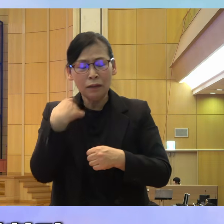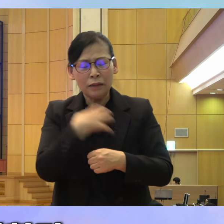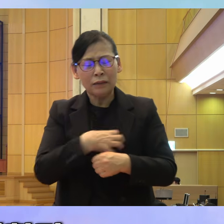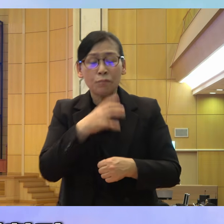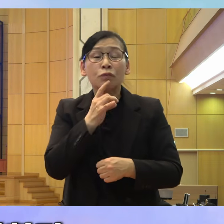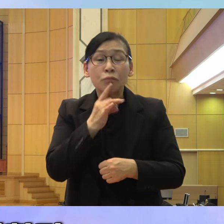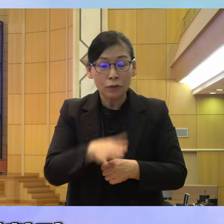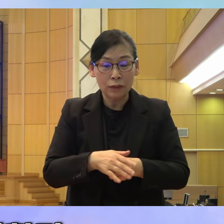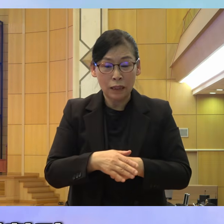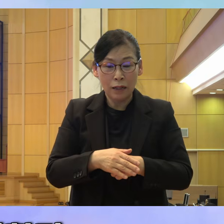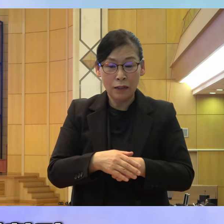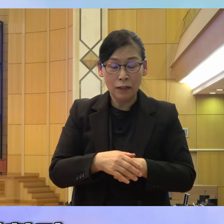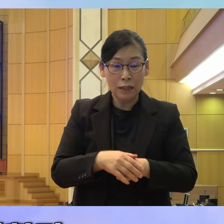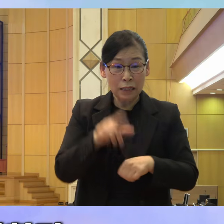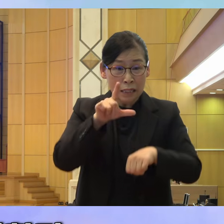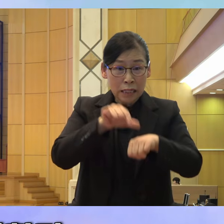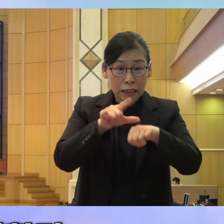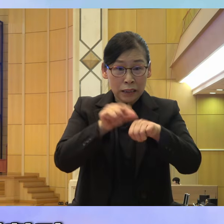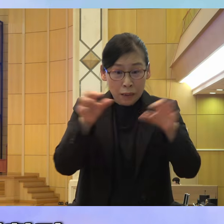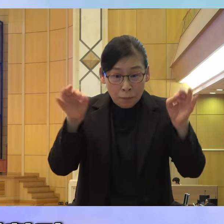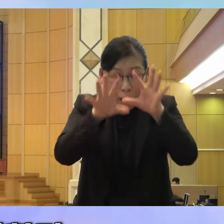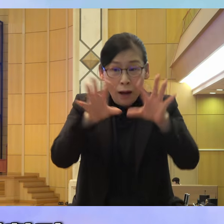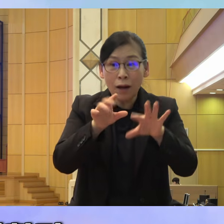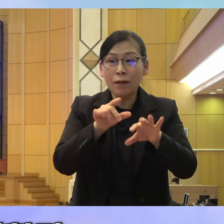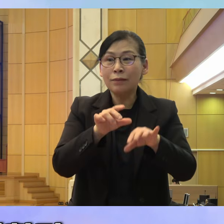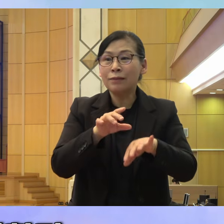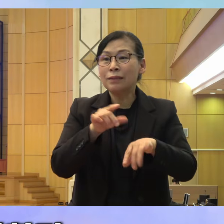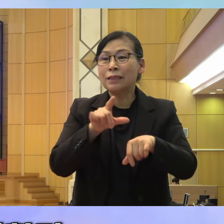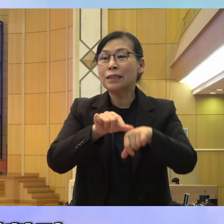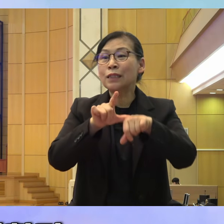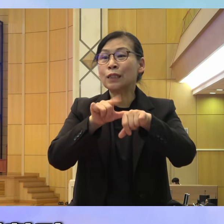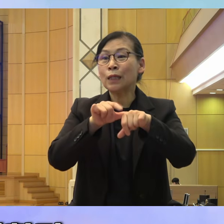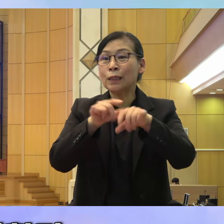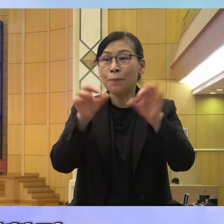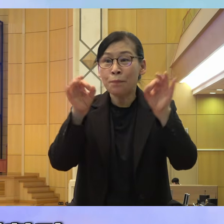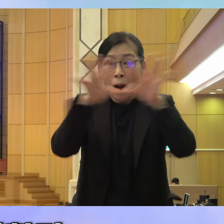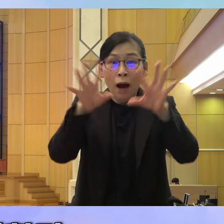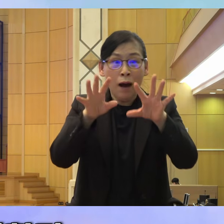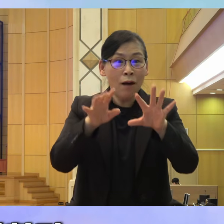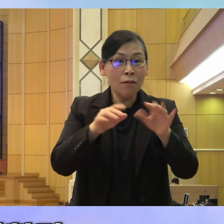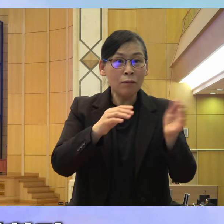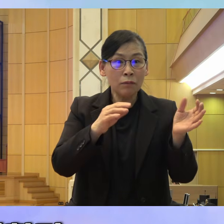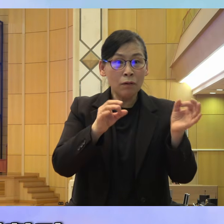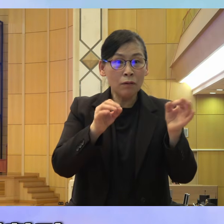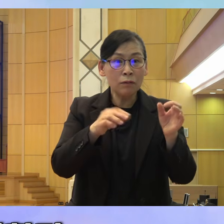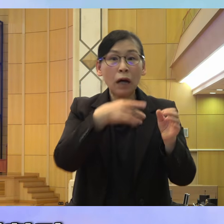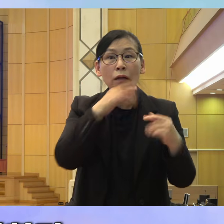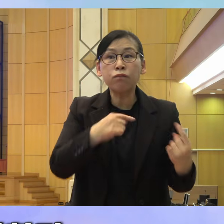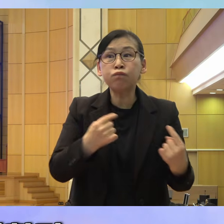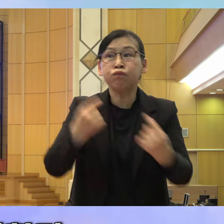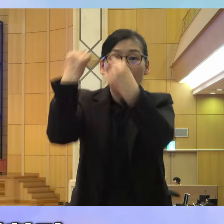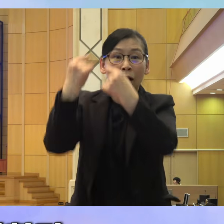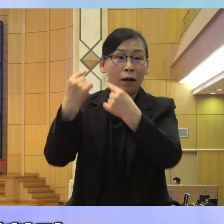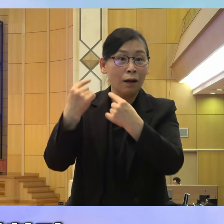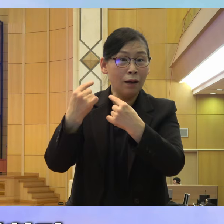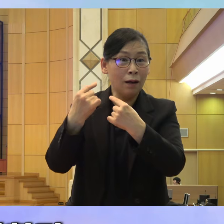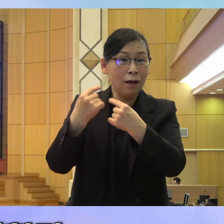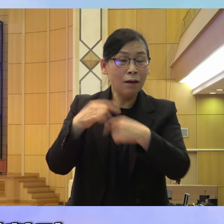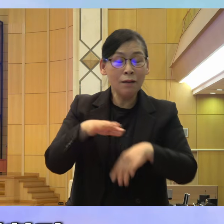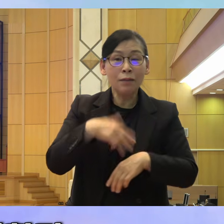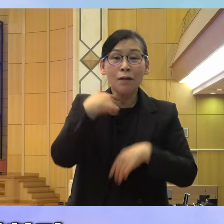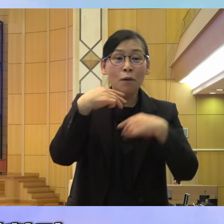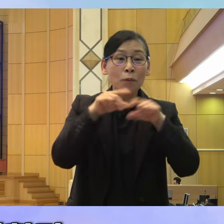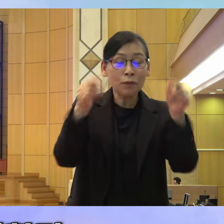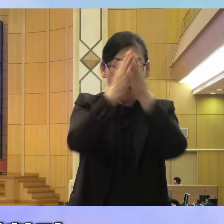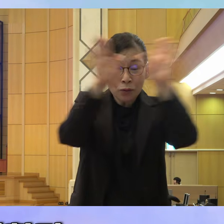슬픔뿐이다. 신속기간이 우리가 날아가나이다 그랬어요. 이렇게 모세가 80살